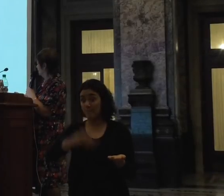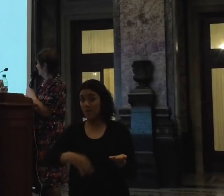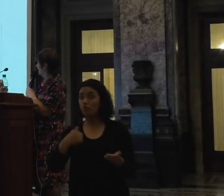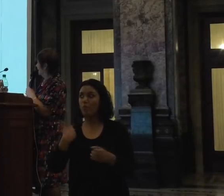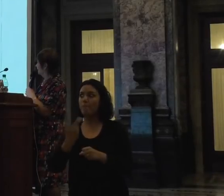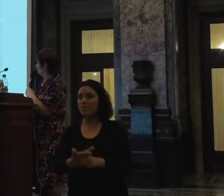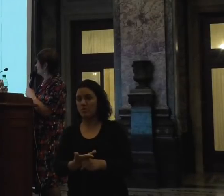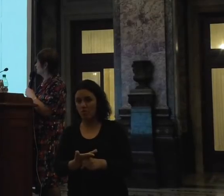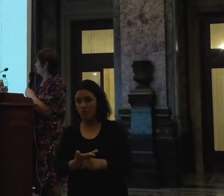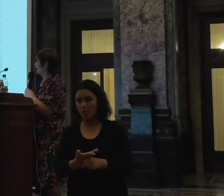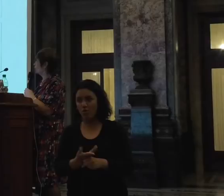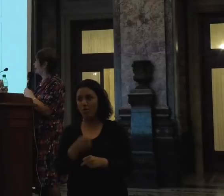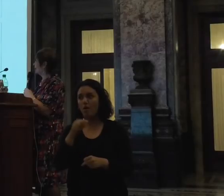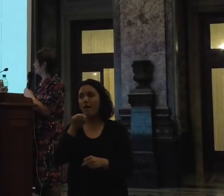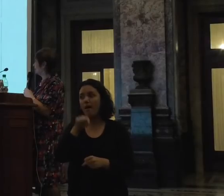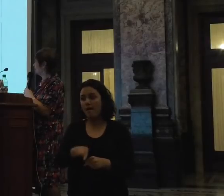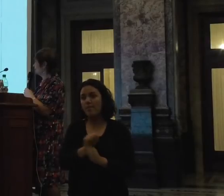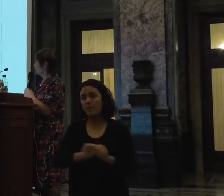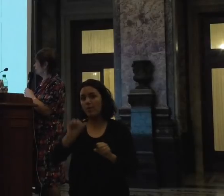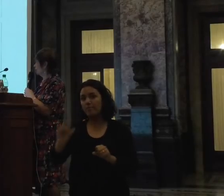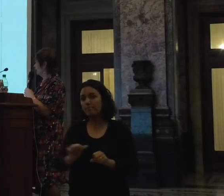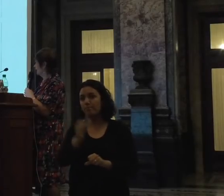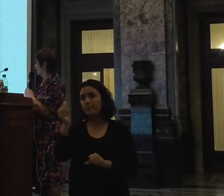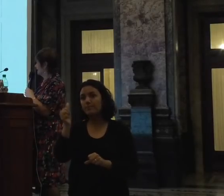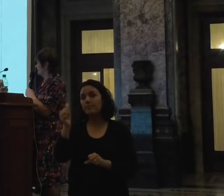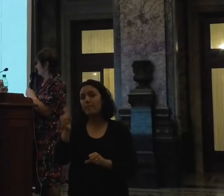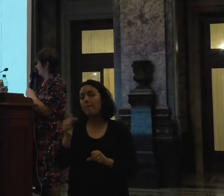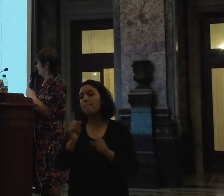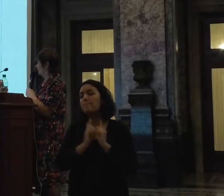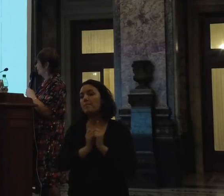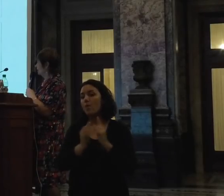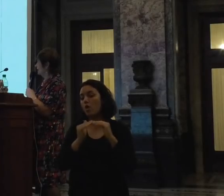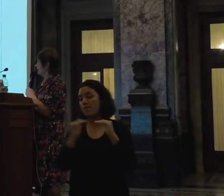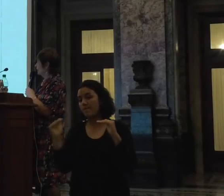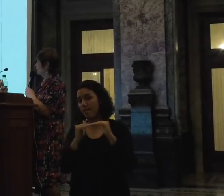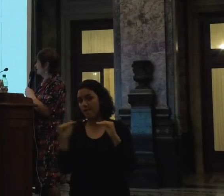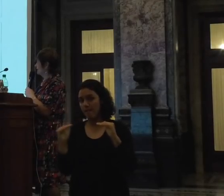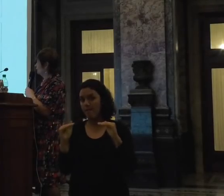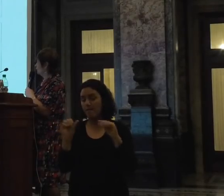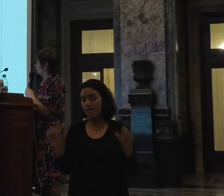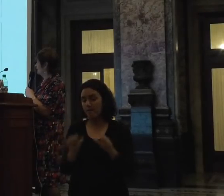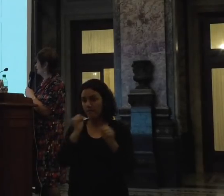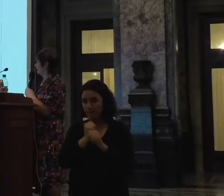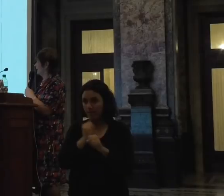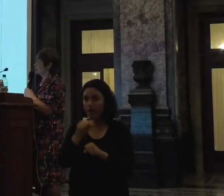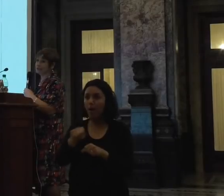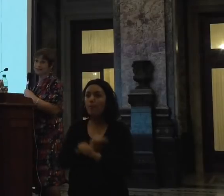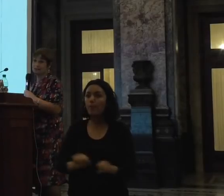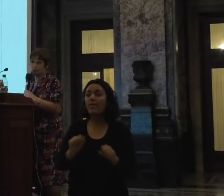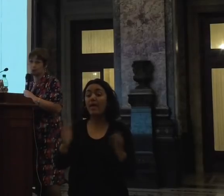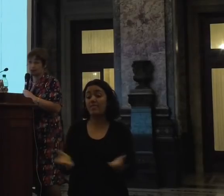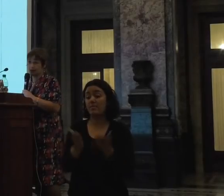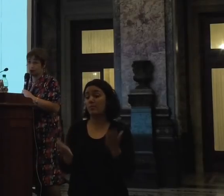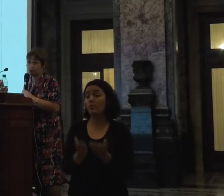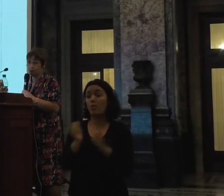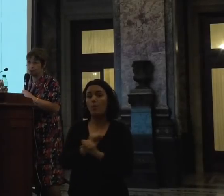pedimos, entonces, para lograr el mismo nivel de desempeño, los estímulos pueden tener contraste